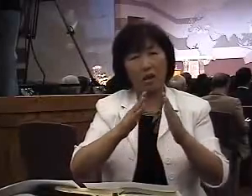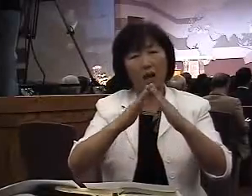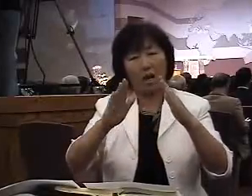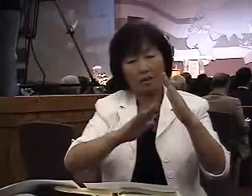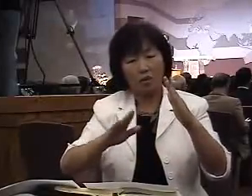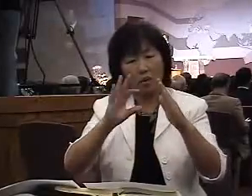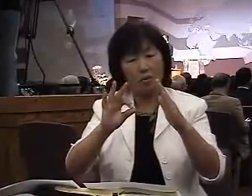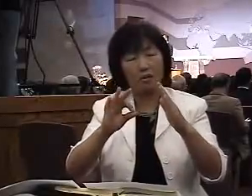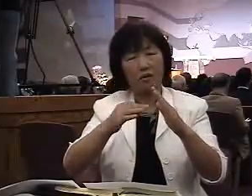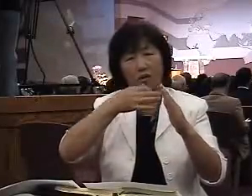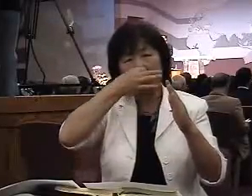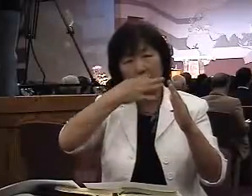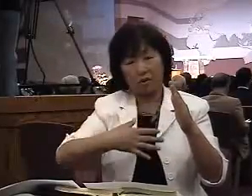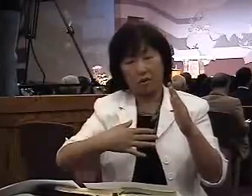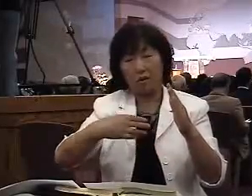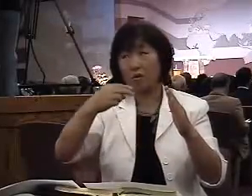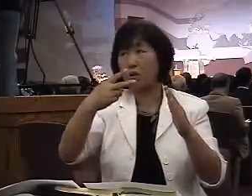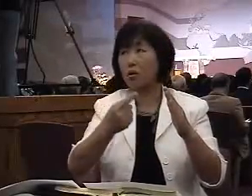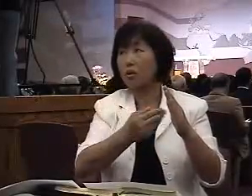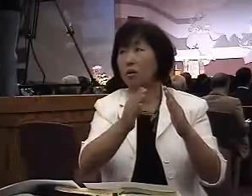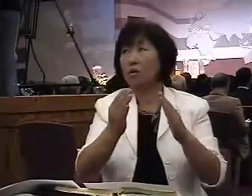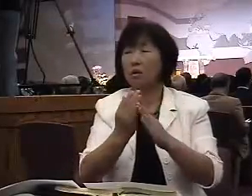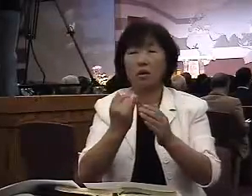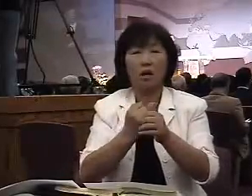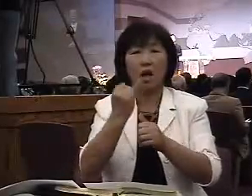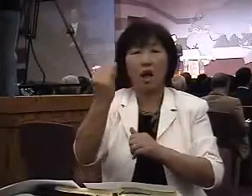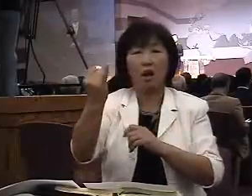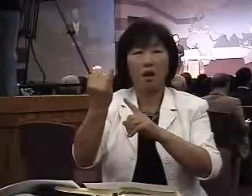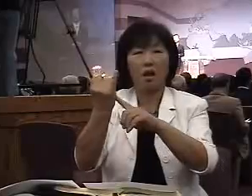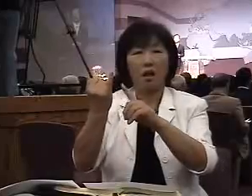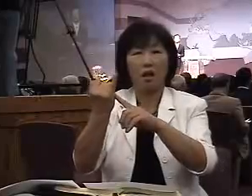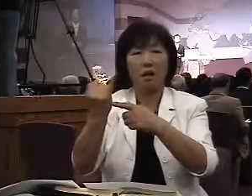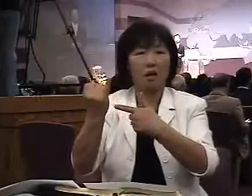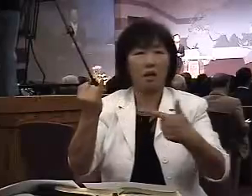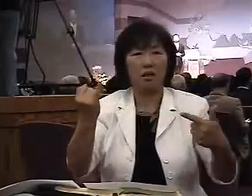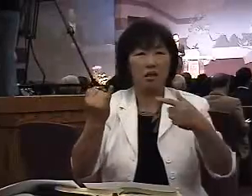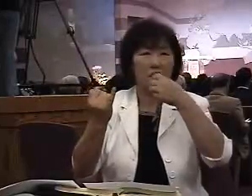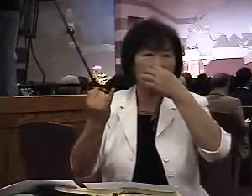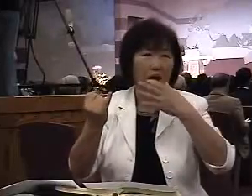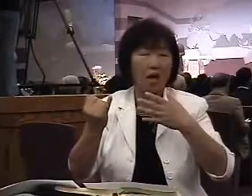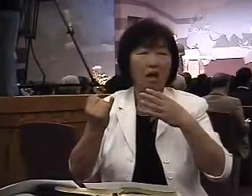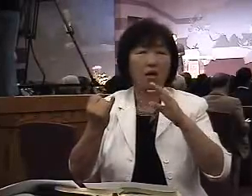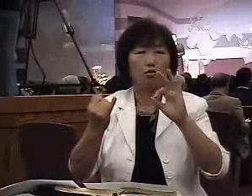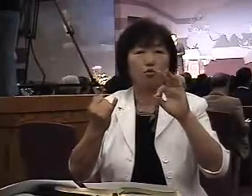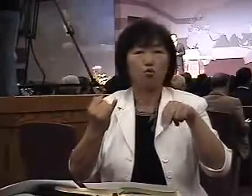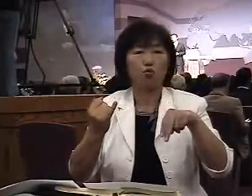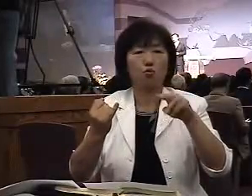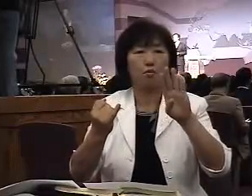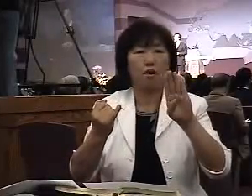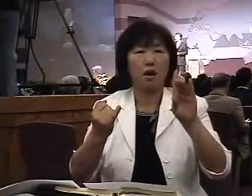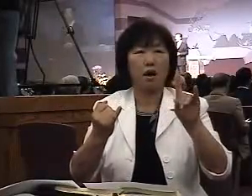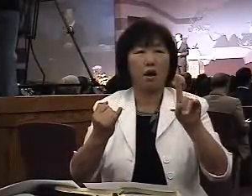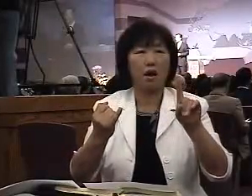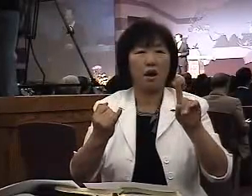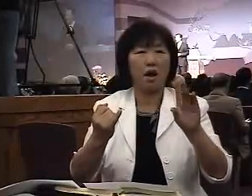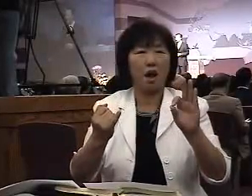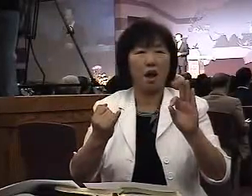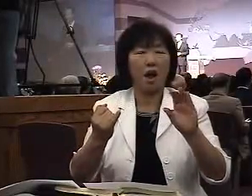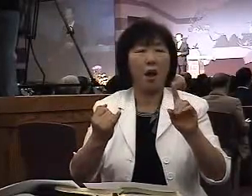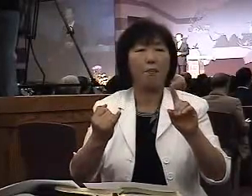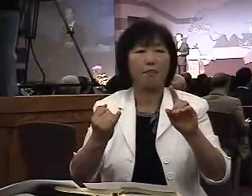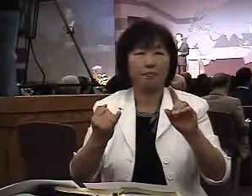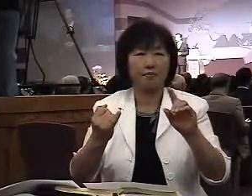가정으로 봐서도 힘든 때였고 여러분 잘 아시지만 저희 아내가 굉장히 힘들고 아픈 때였고요. 그것뿐만이